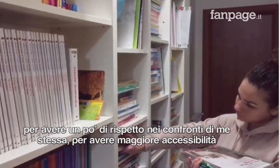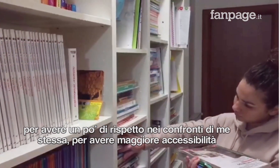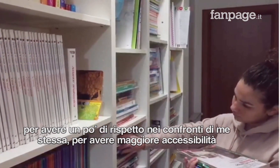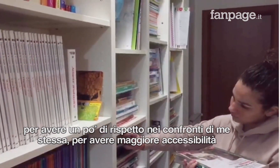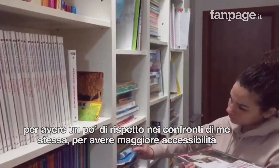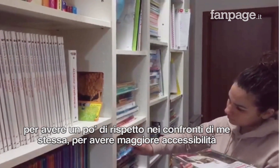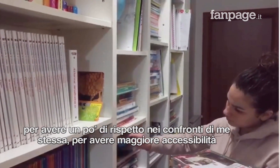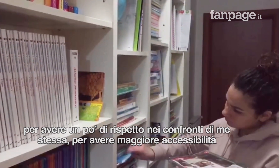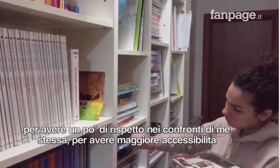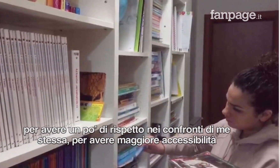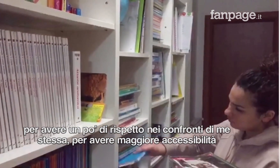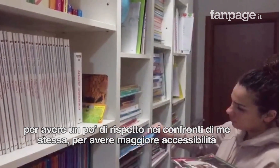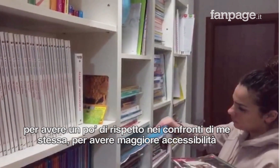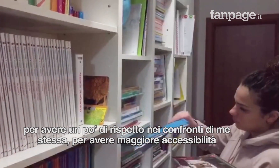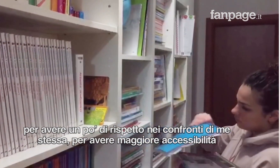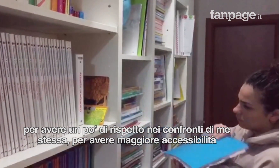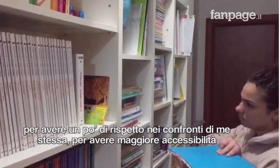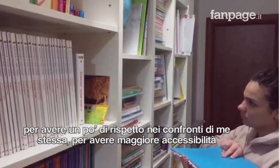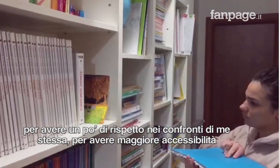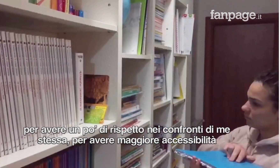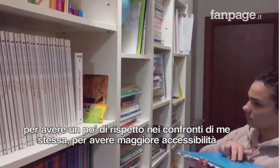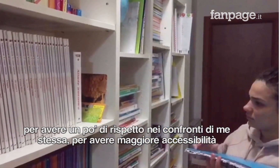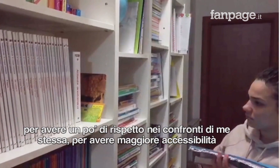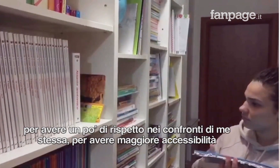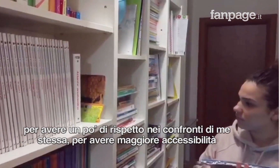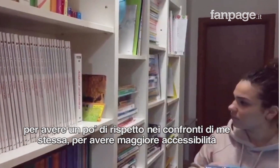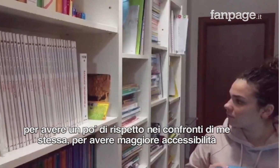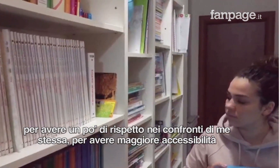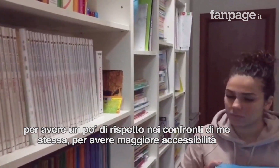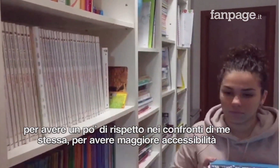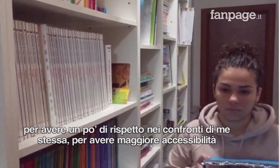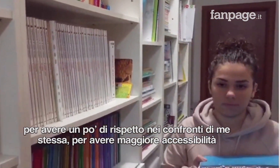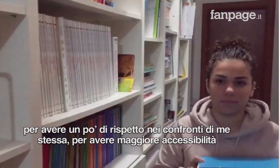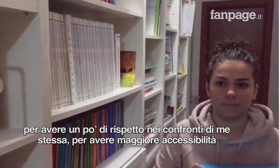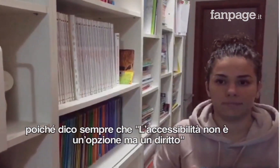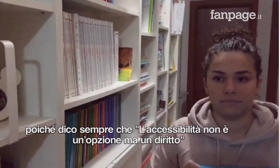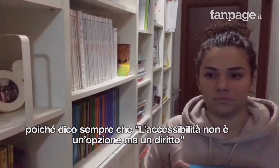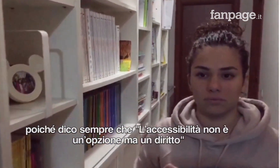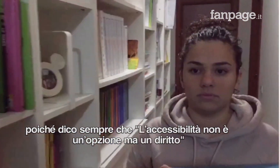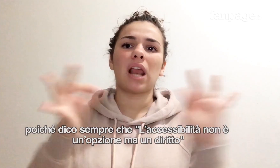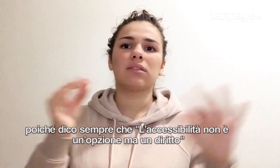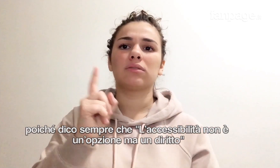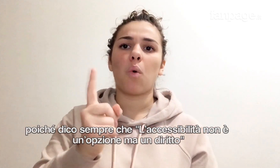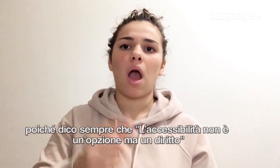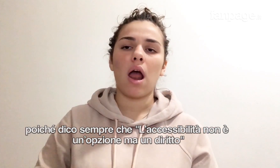rispetto nei confronti di me stessa, per avere maggiore accessibilità. Perché dico sempre che